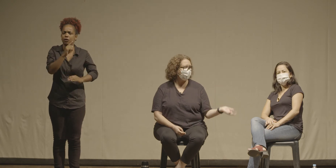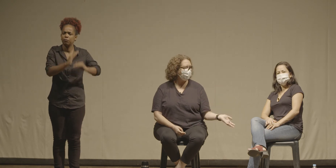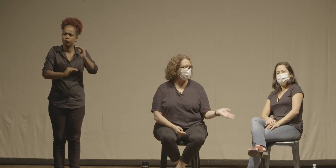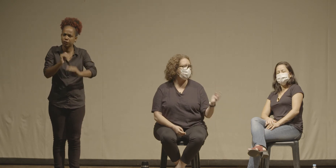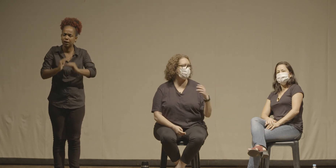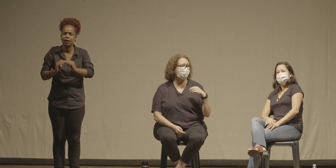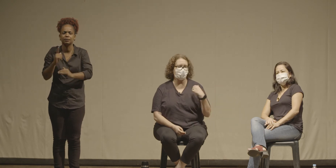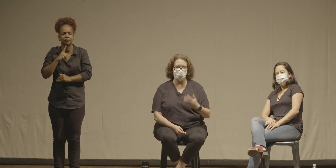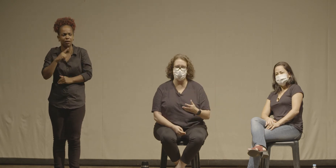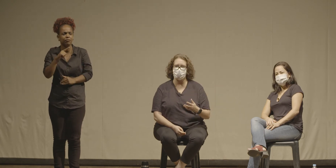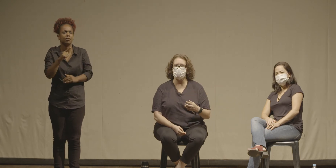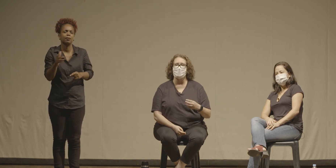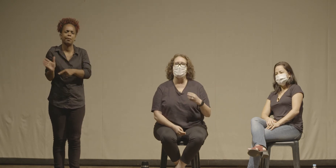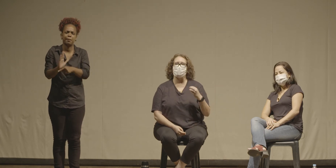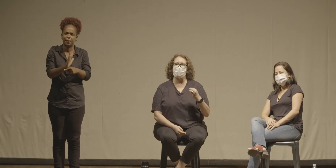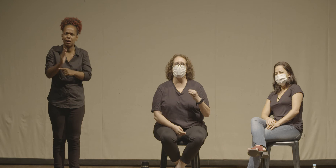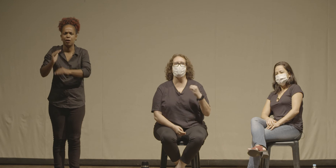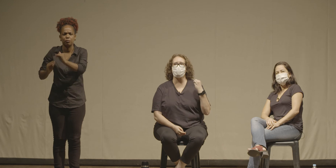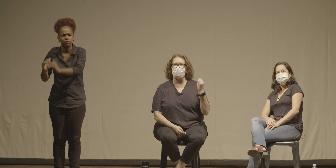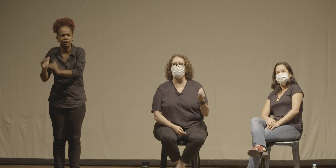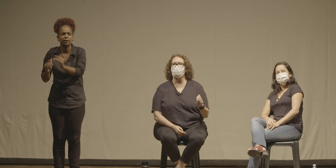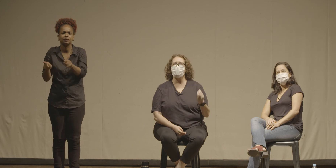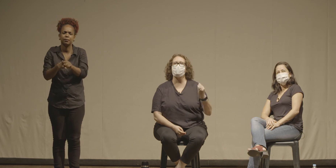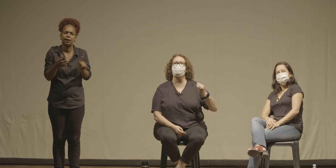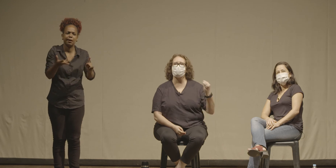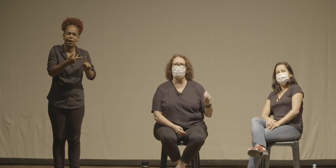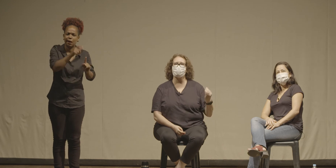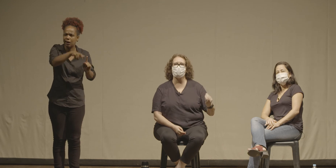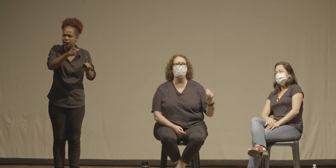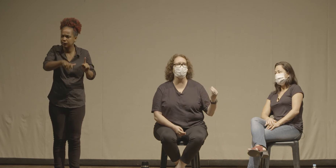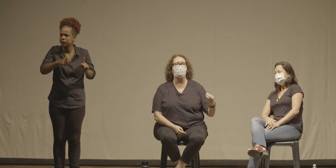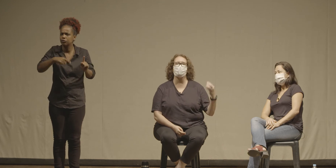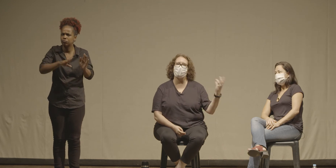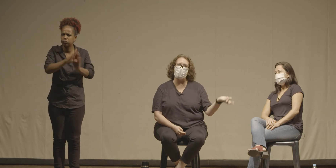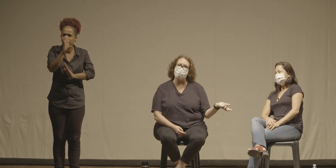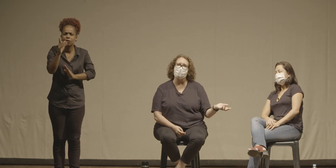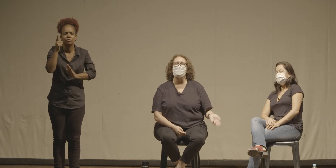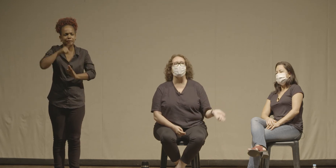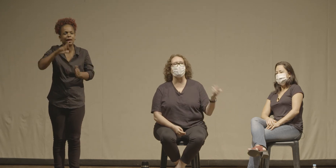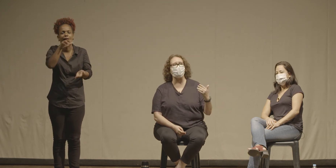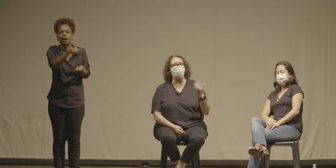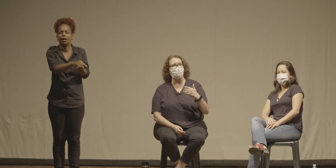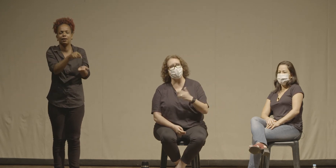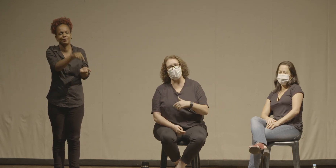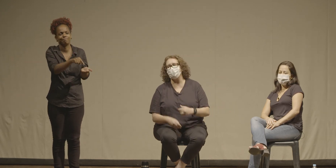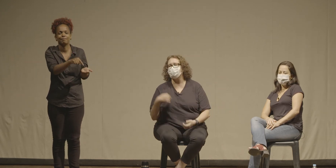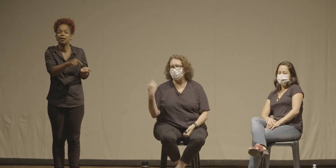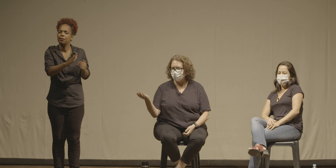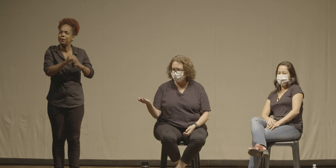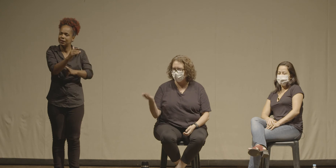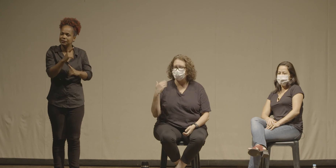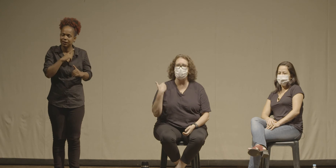enquanto cineastas, enquanto artistas, e que a gente superando, a gente vai sim deixar um legado. E cada vez